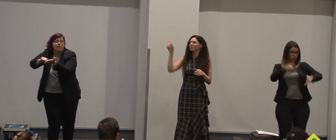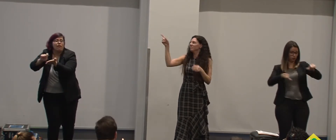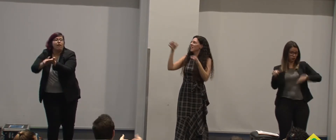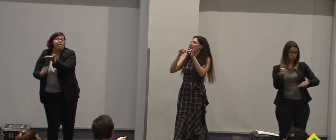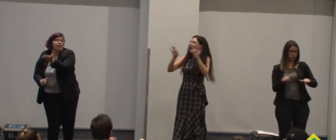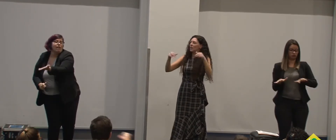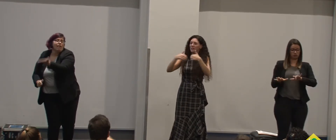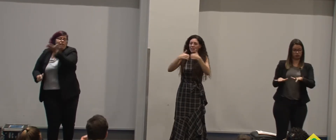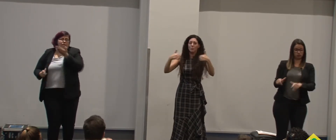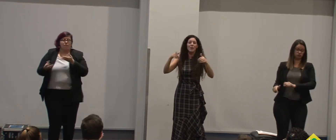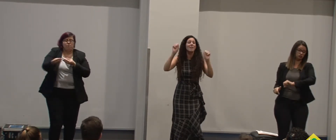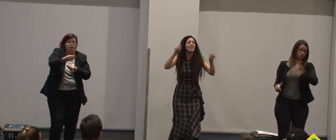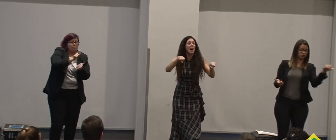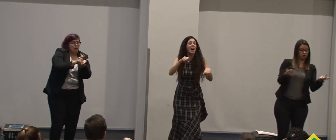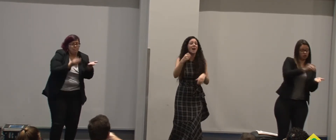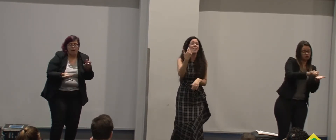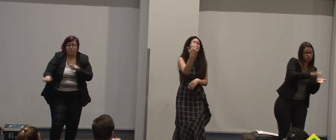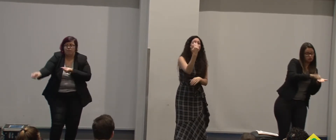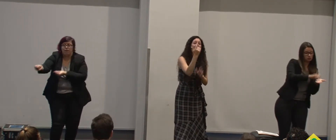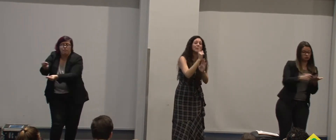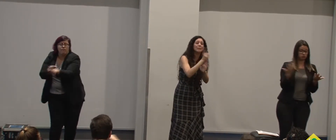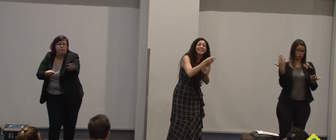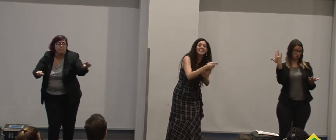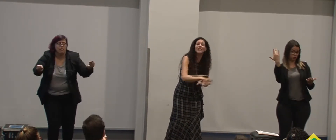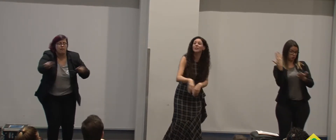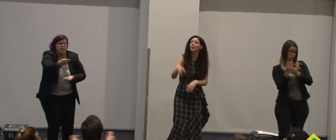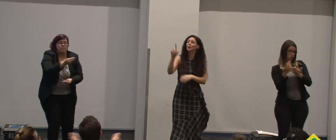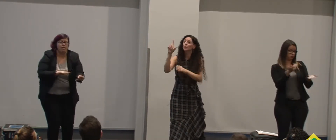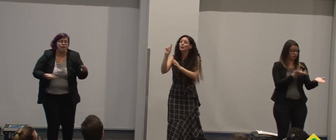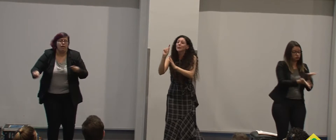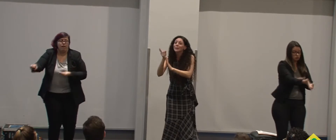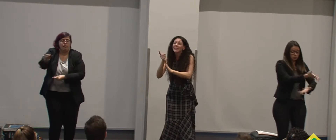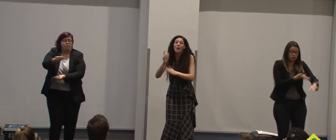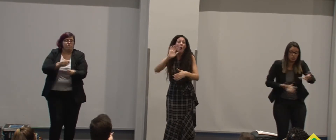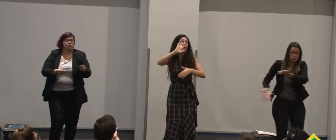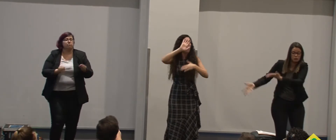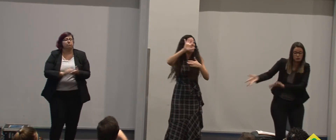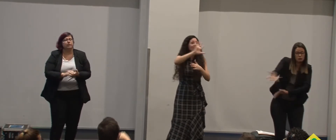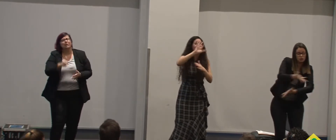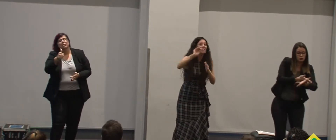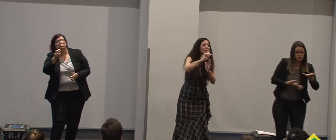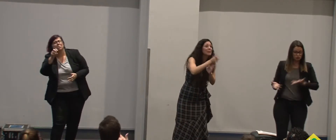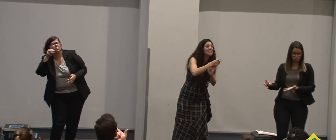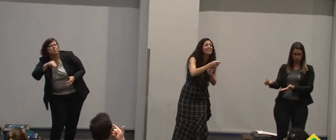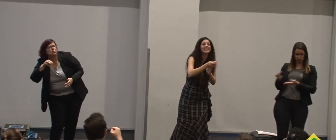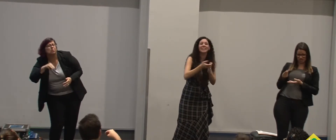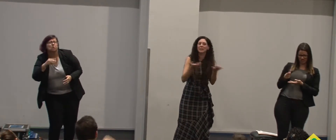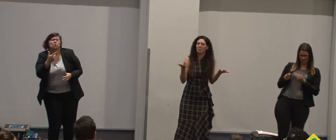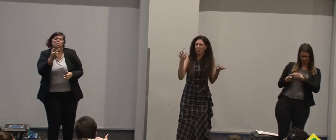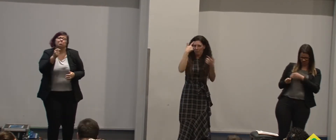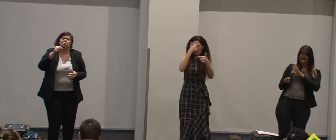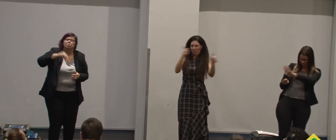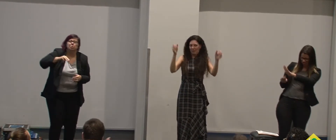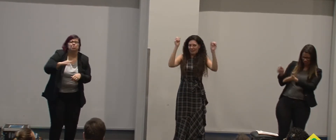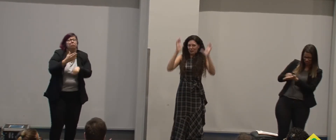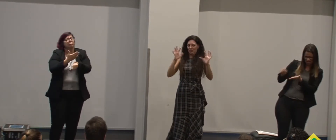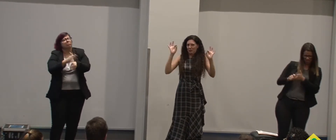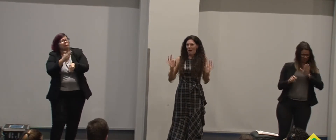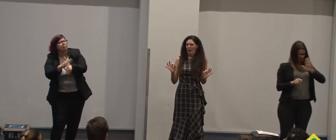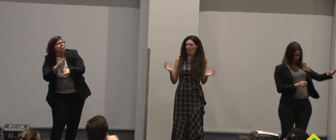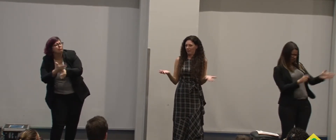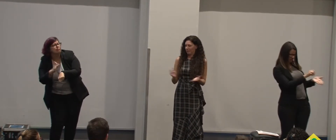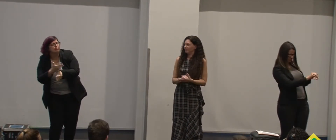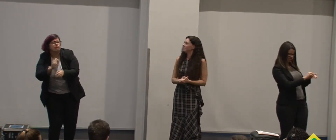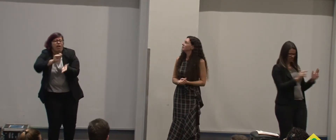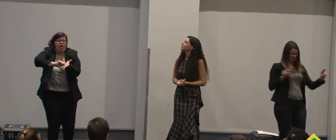de bilhetes, um com o outro. Então, existe uma separação do ensino dos dois idiomas, um momento